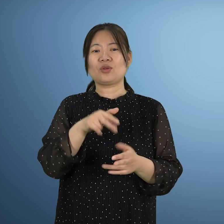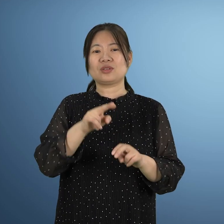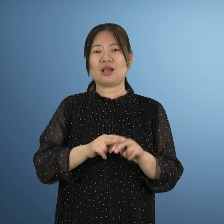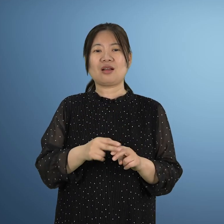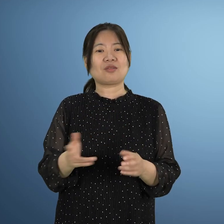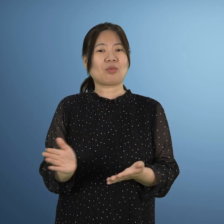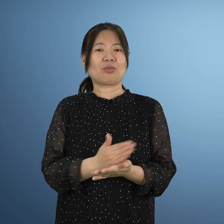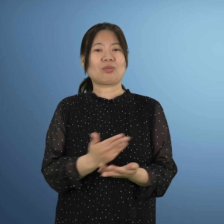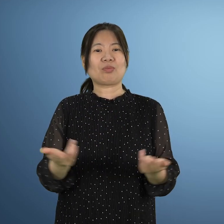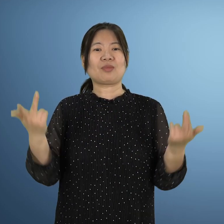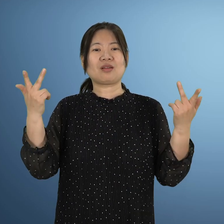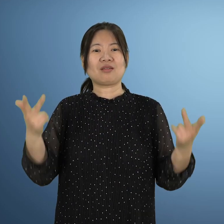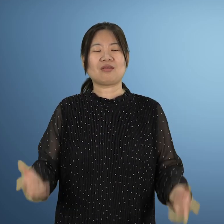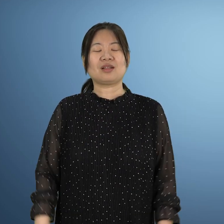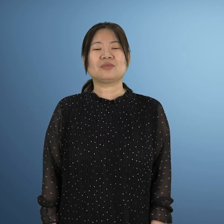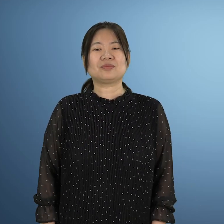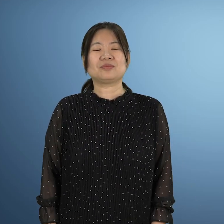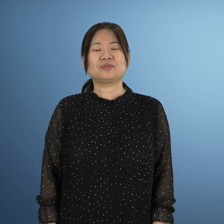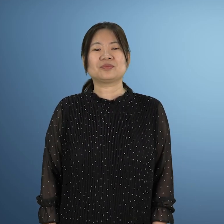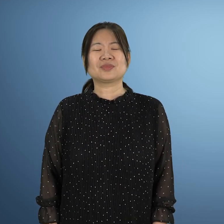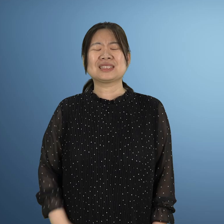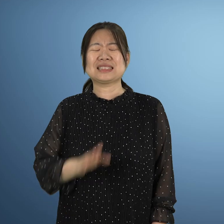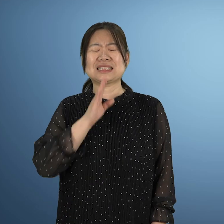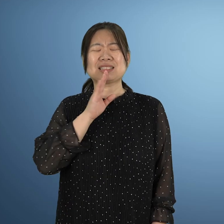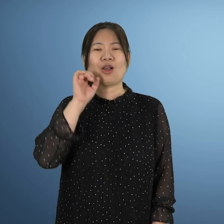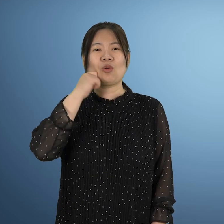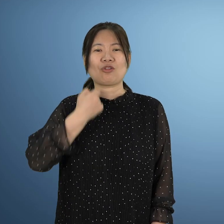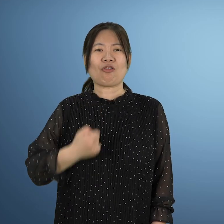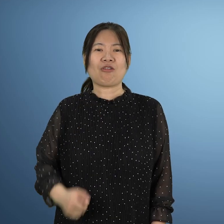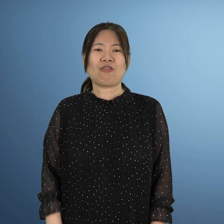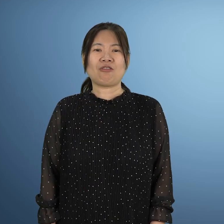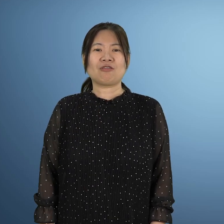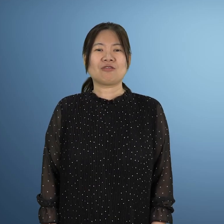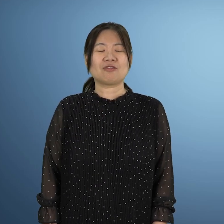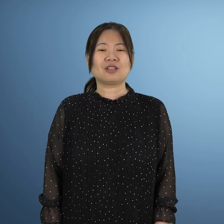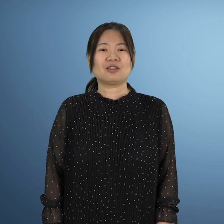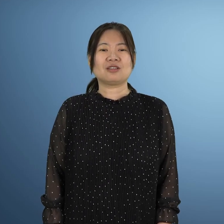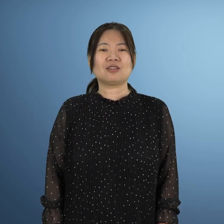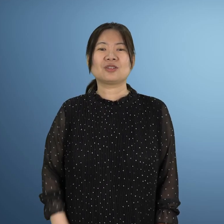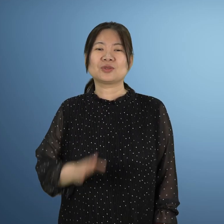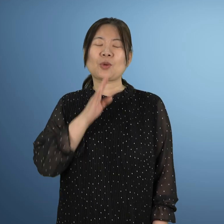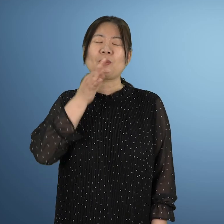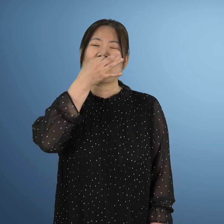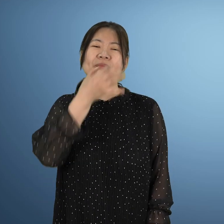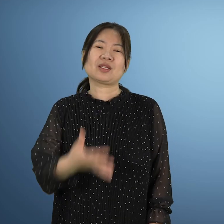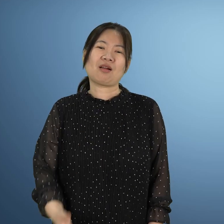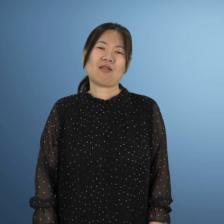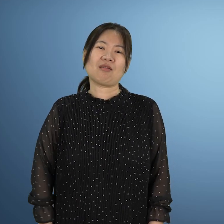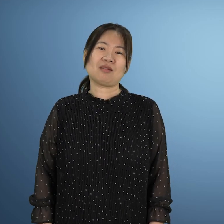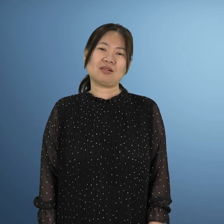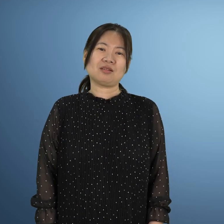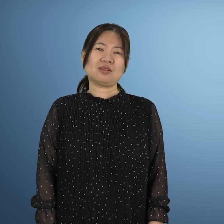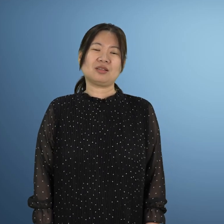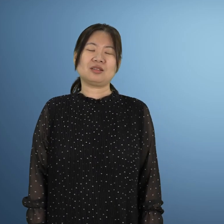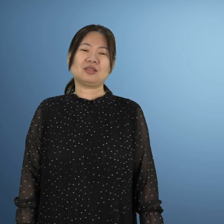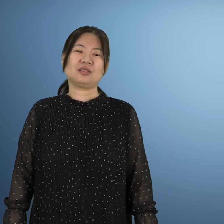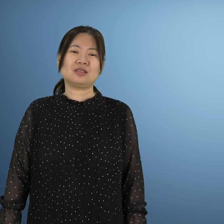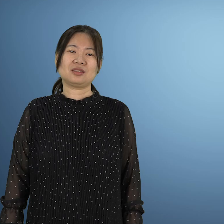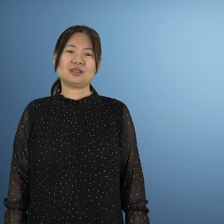없어요. 안 그래도 어려운 데다가, 그러니까 얼마나 힘들겠어요.